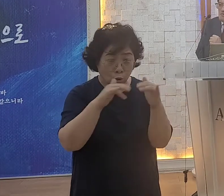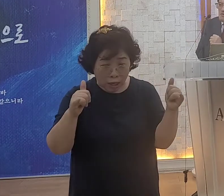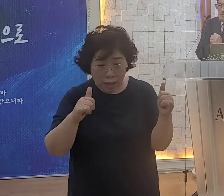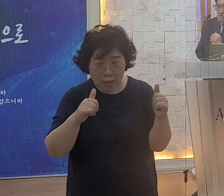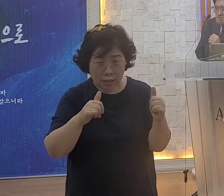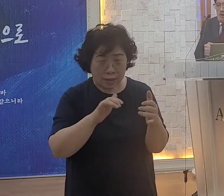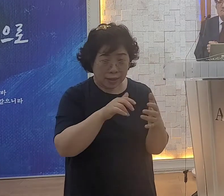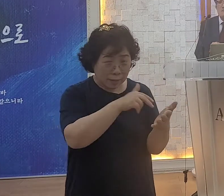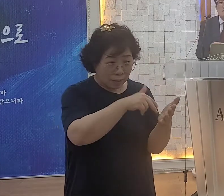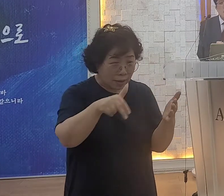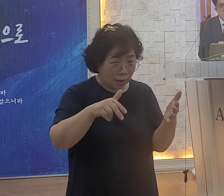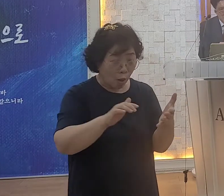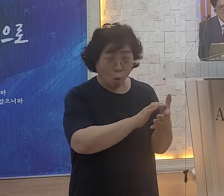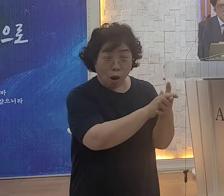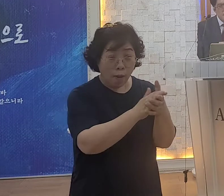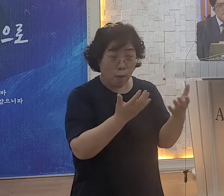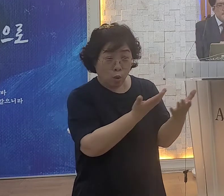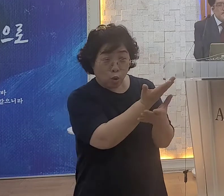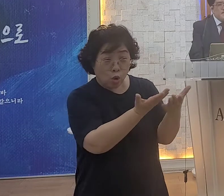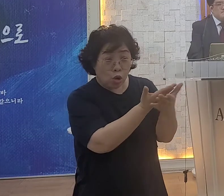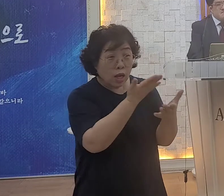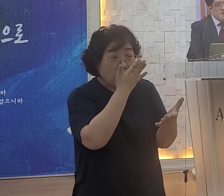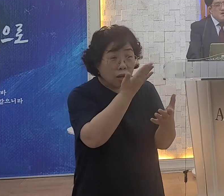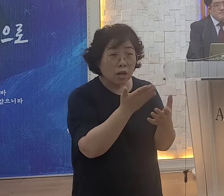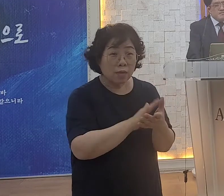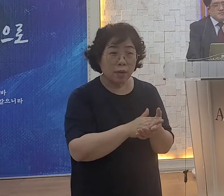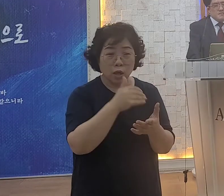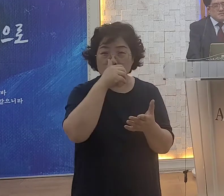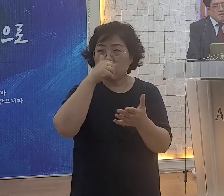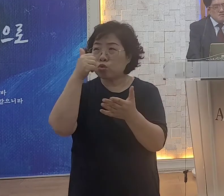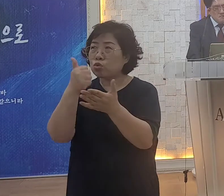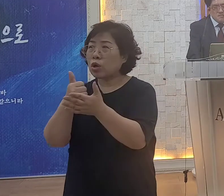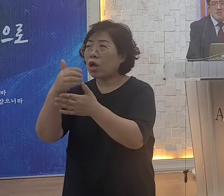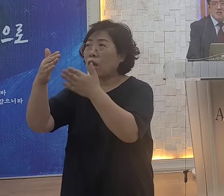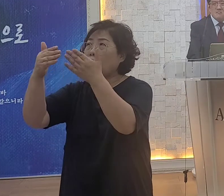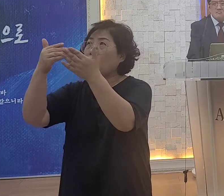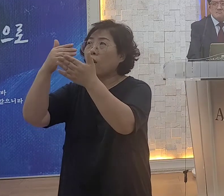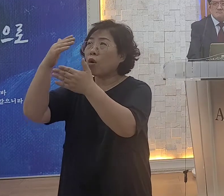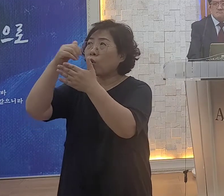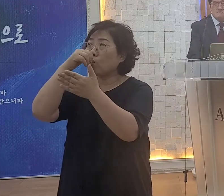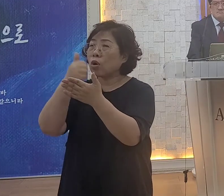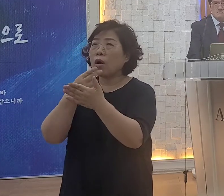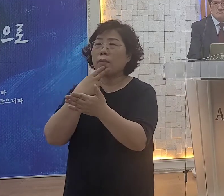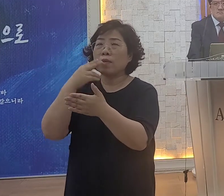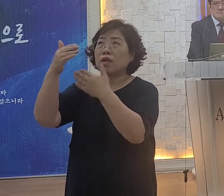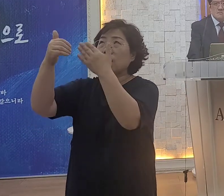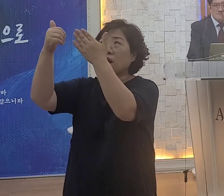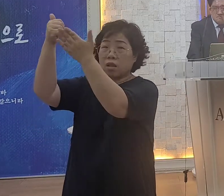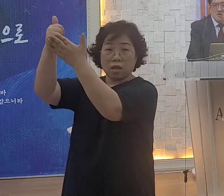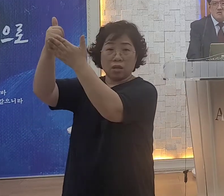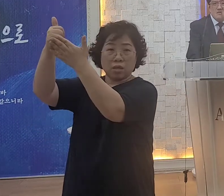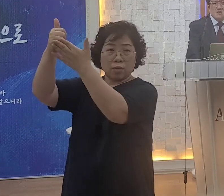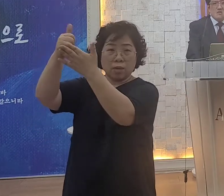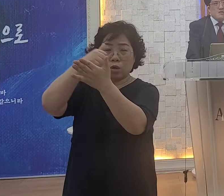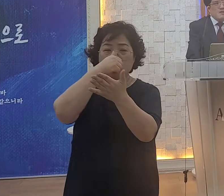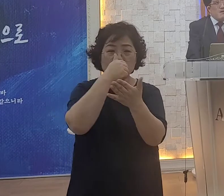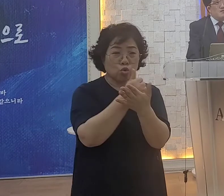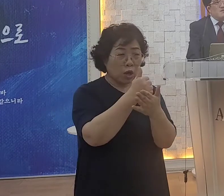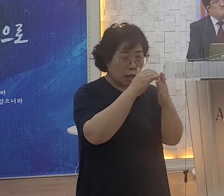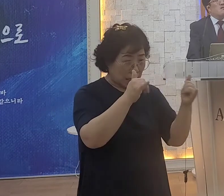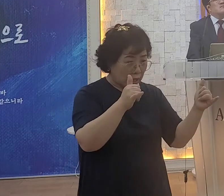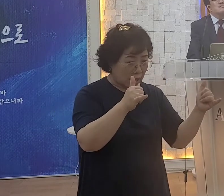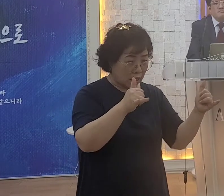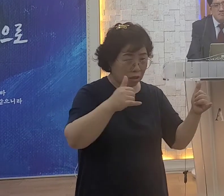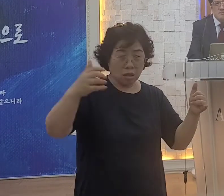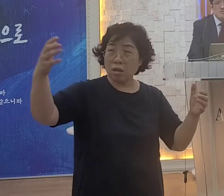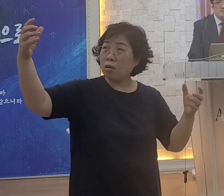있고 교제도 할 수 있고 되지만 죄가 없으신 거룩하신 하나님, 이 죄인이